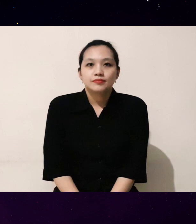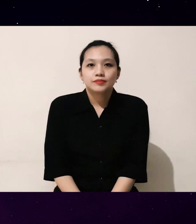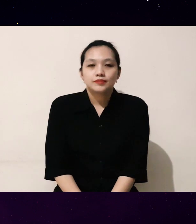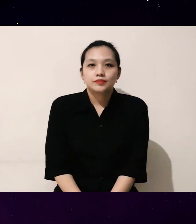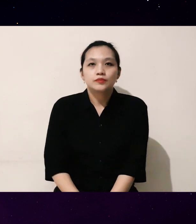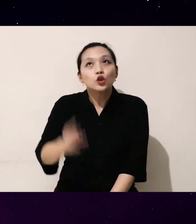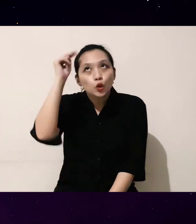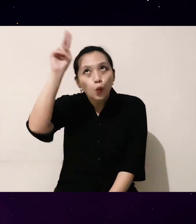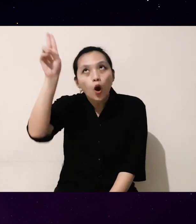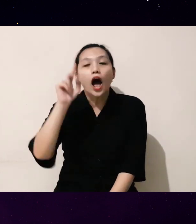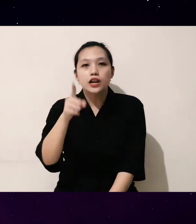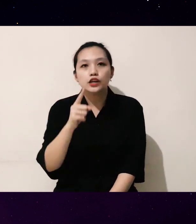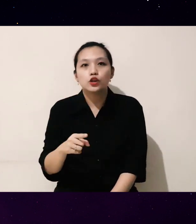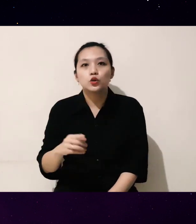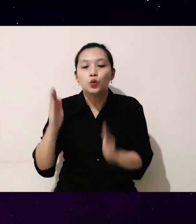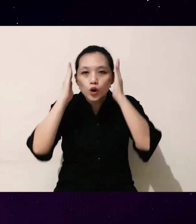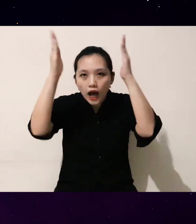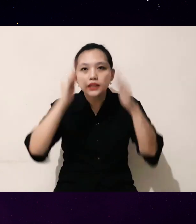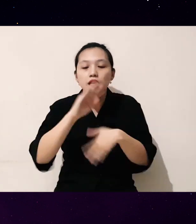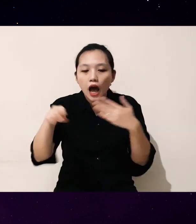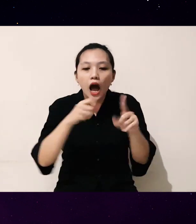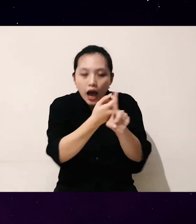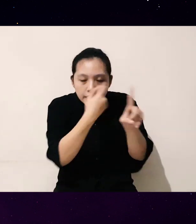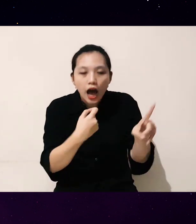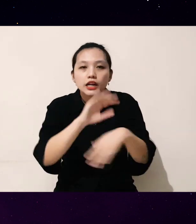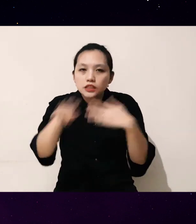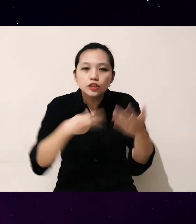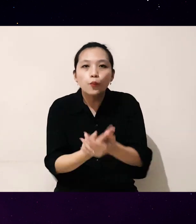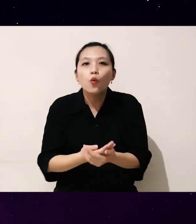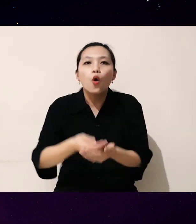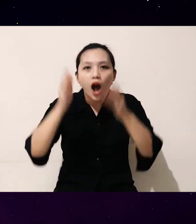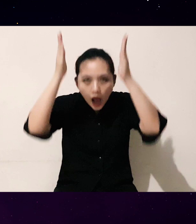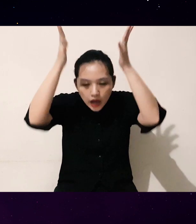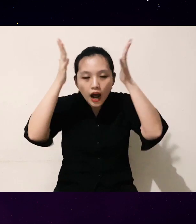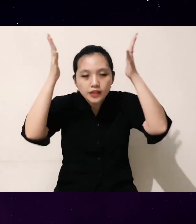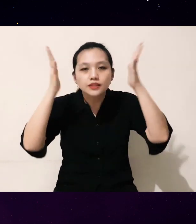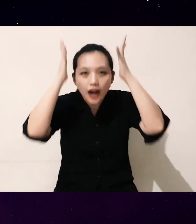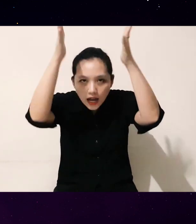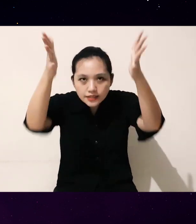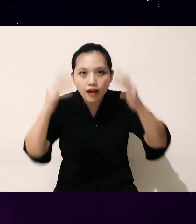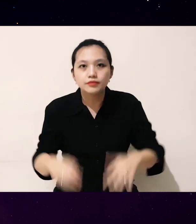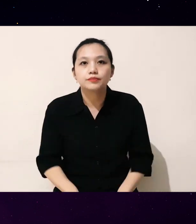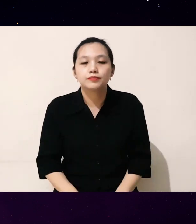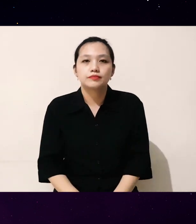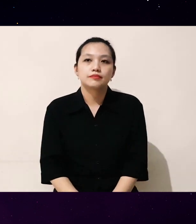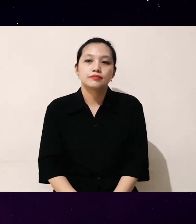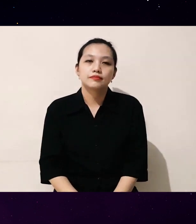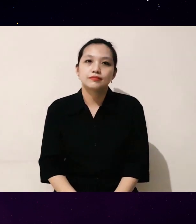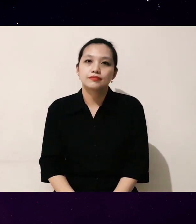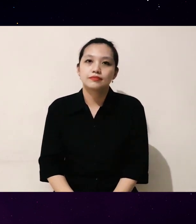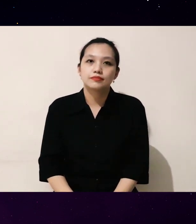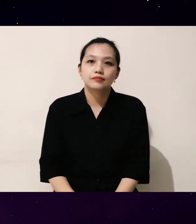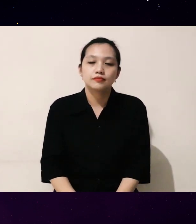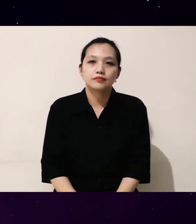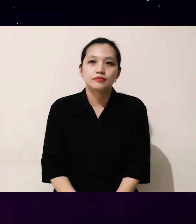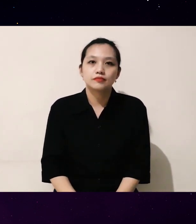ini. Raja dari segala raja, Tuhan dan Juru Selamat kita, Yesus Kristus, memanggil